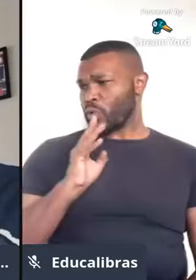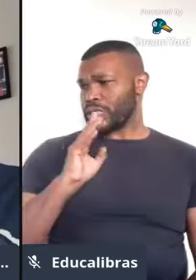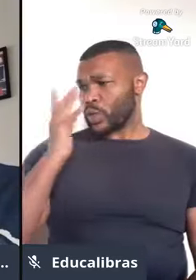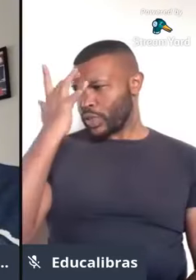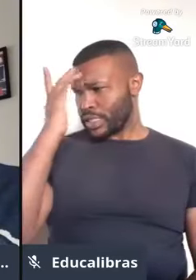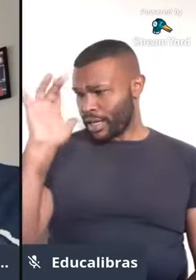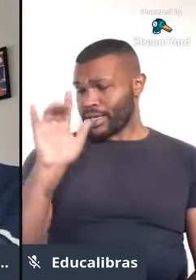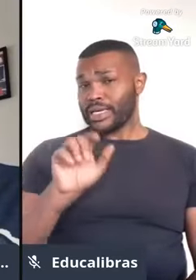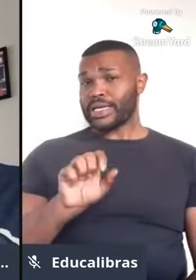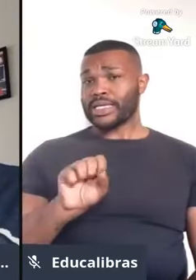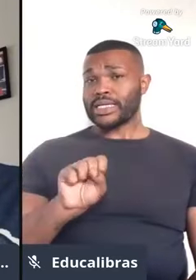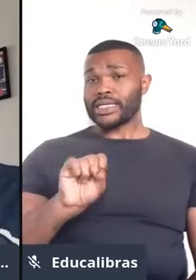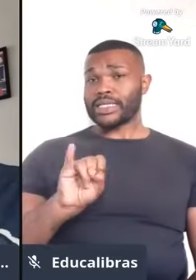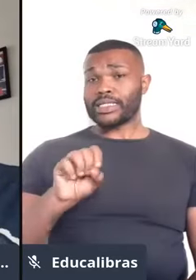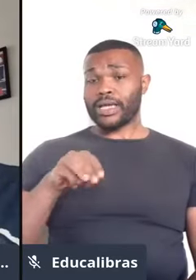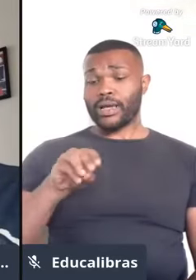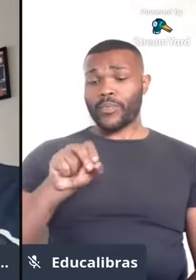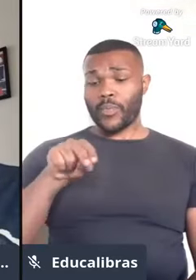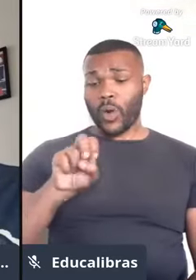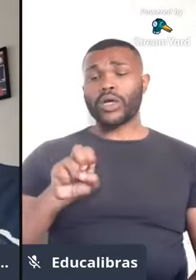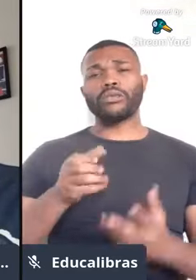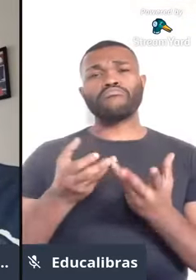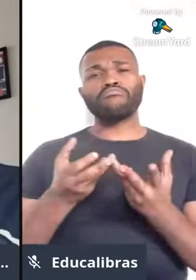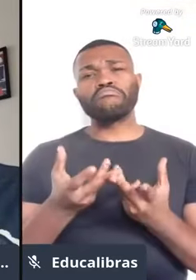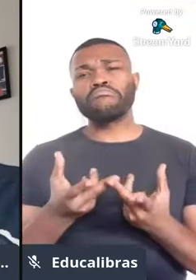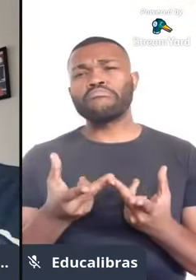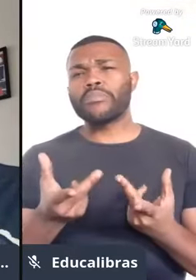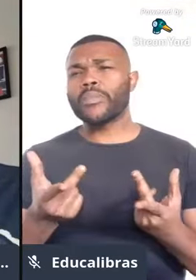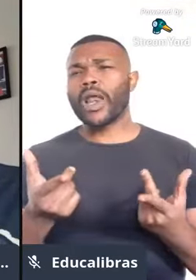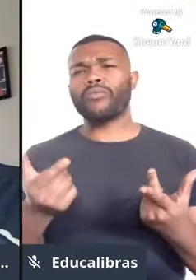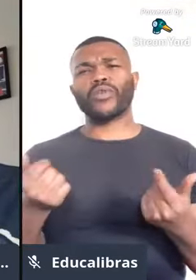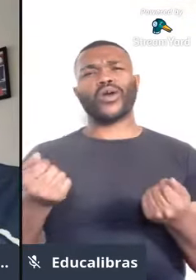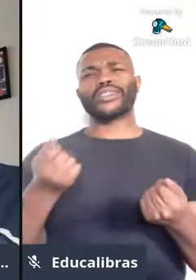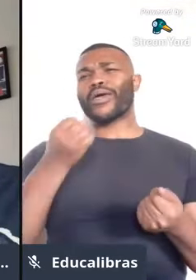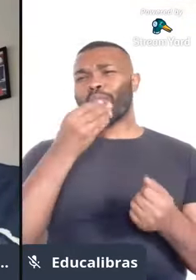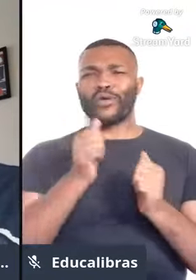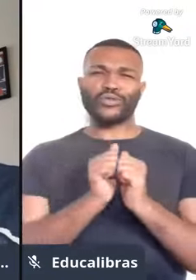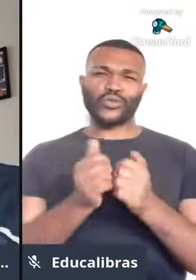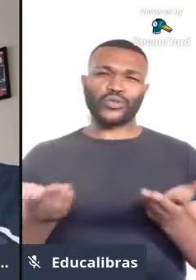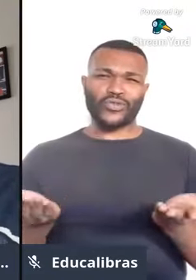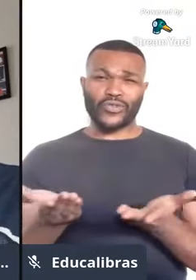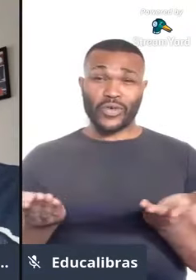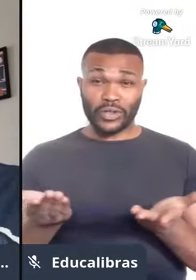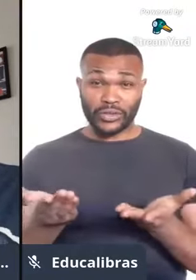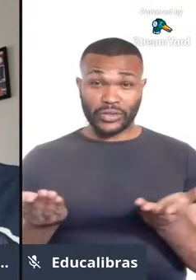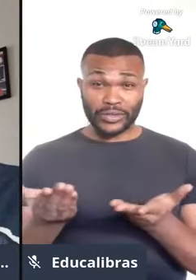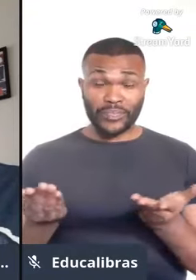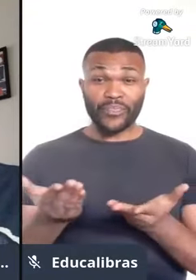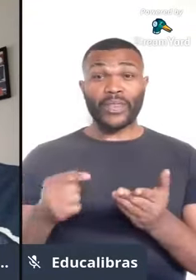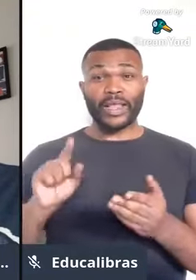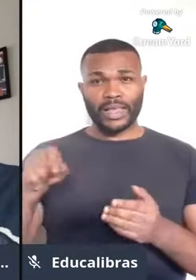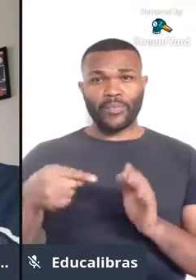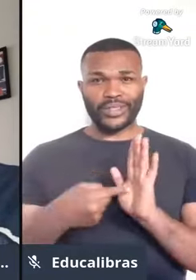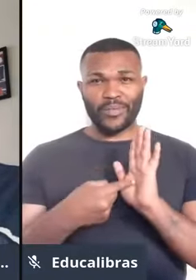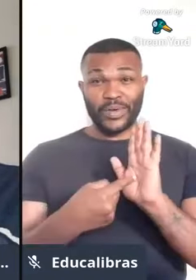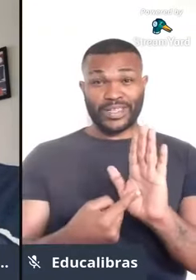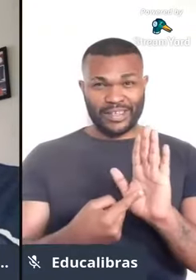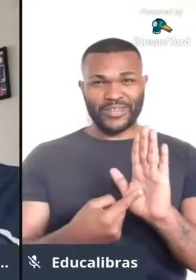figura fantástica, né? E bom tê-la aqui. Mas eu te apresento a Simone numa outra